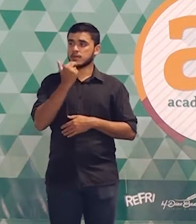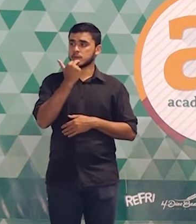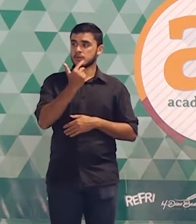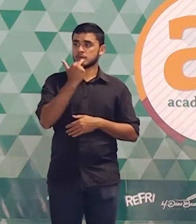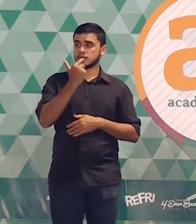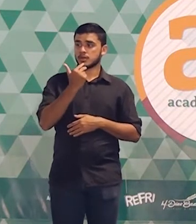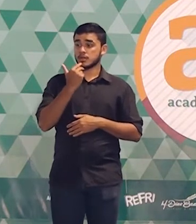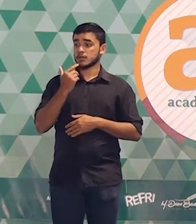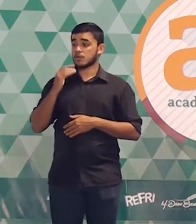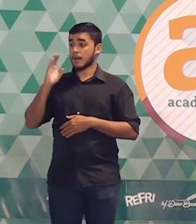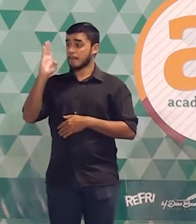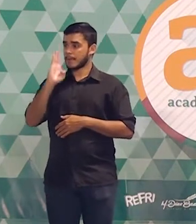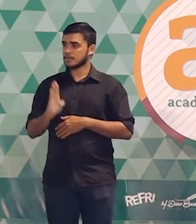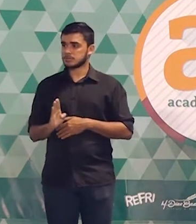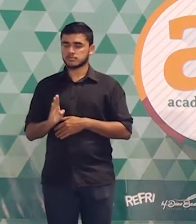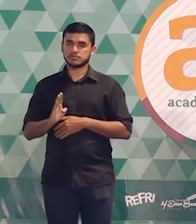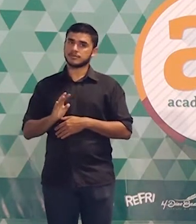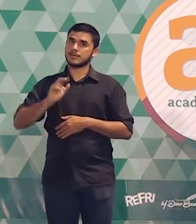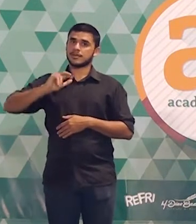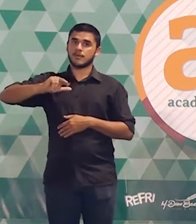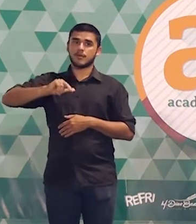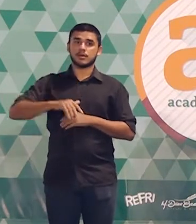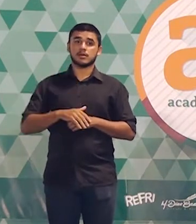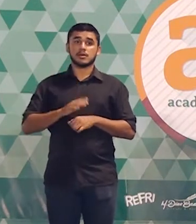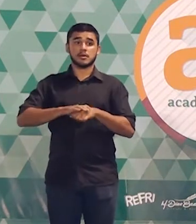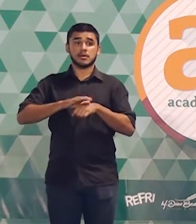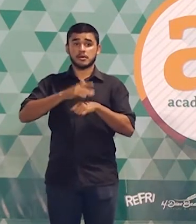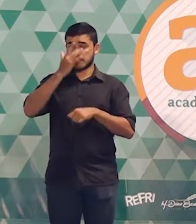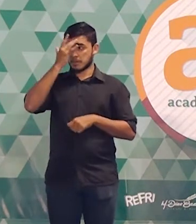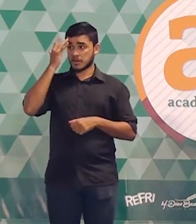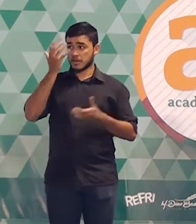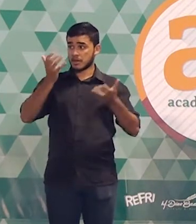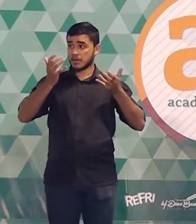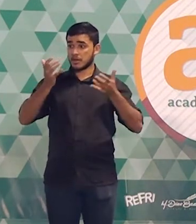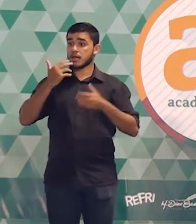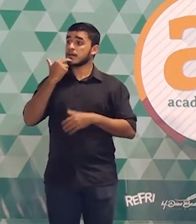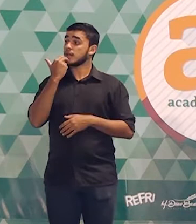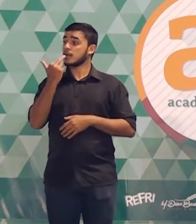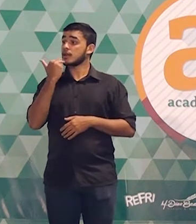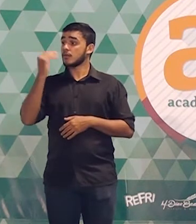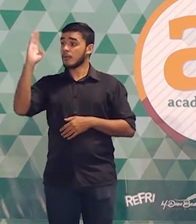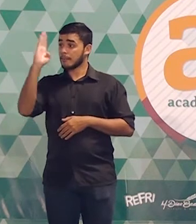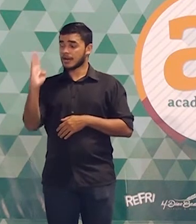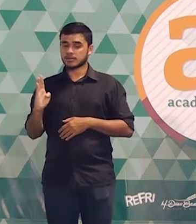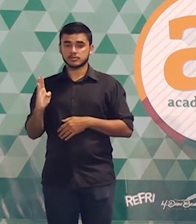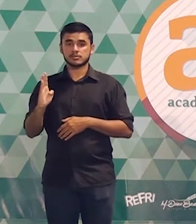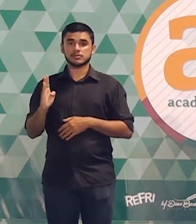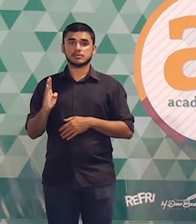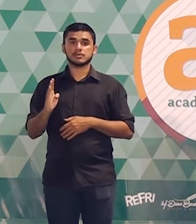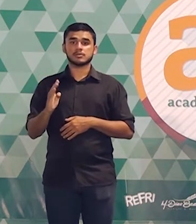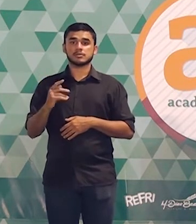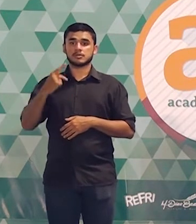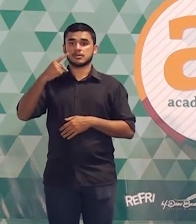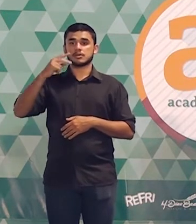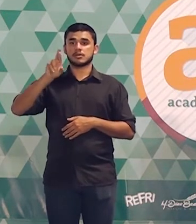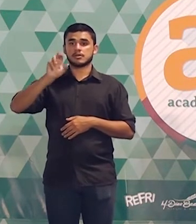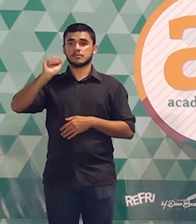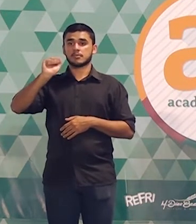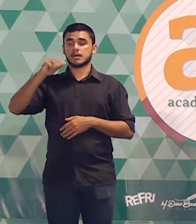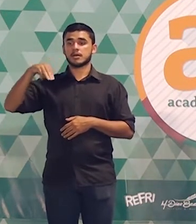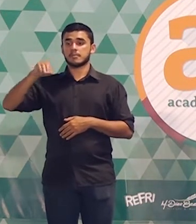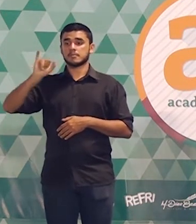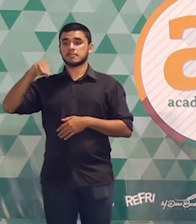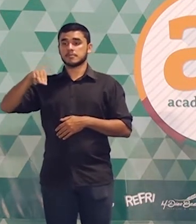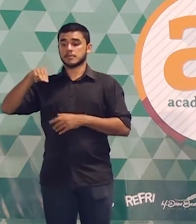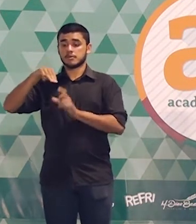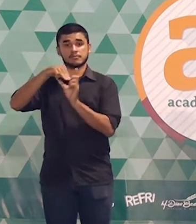gramática da língua brasileira. No dia que alguém aí decidir escrever a gramática da língua brasileira, para mim brincar, deixa de ser erro